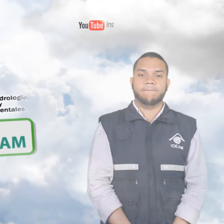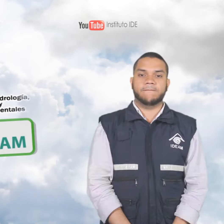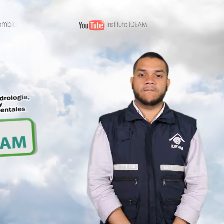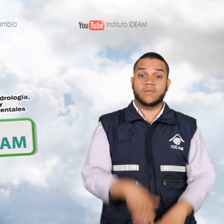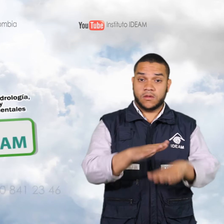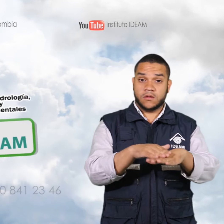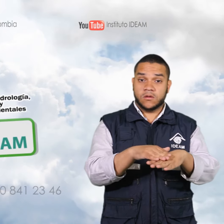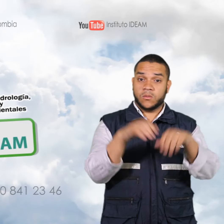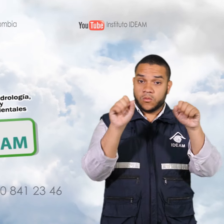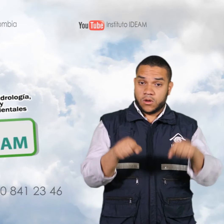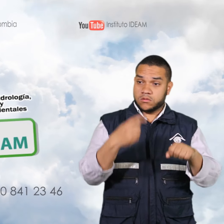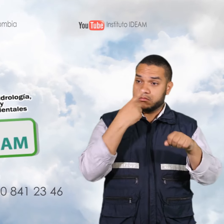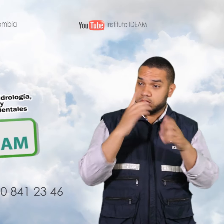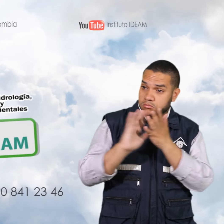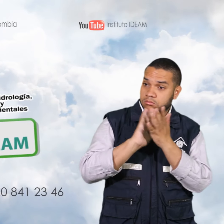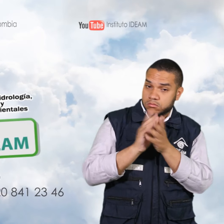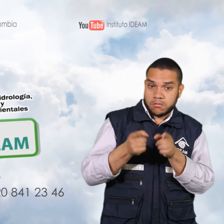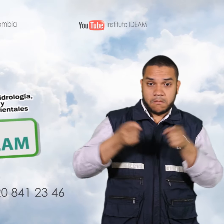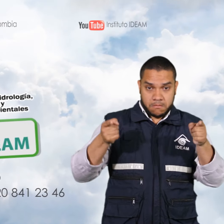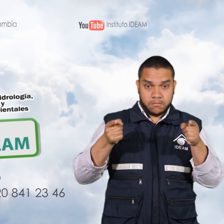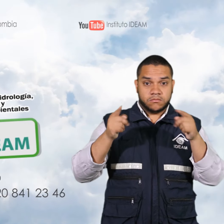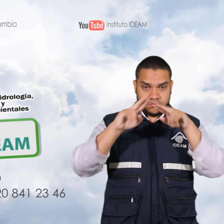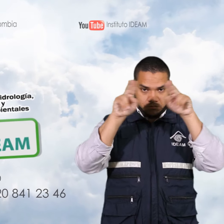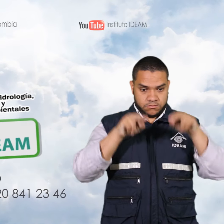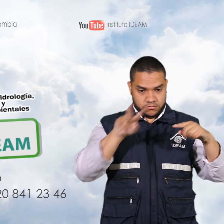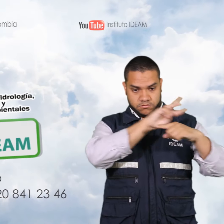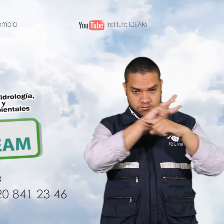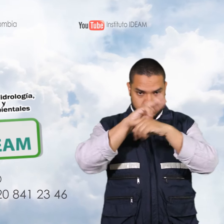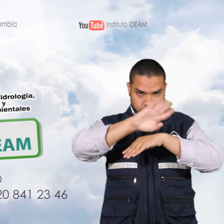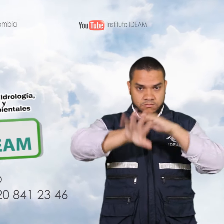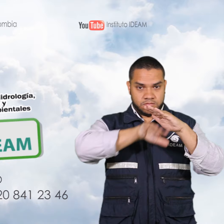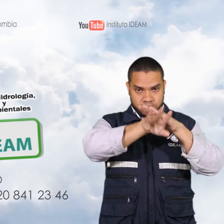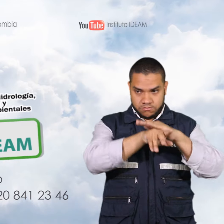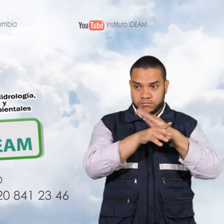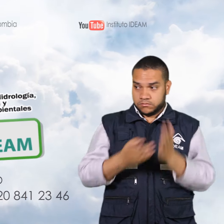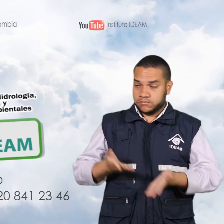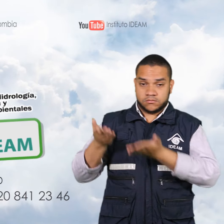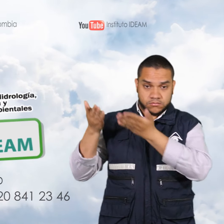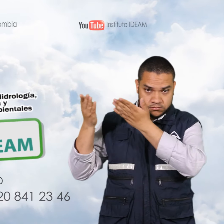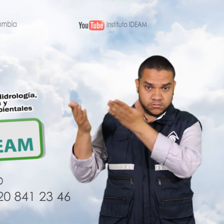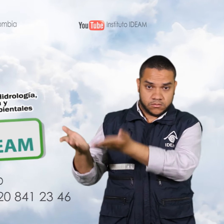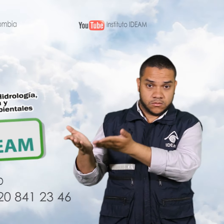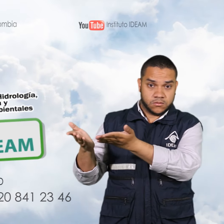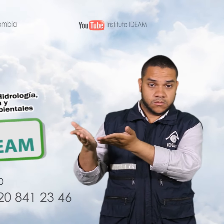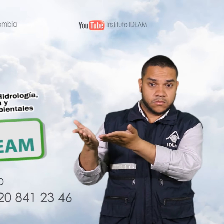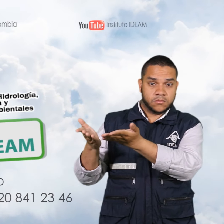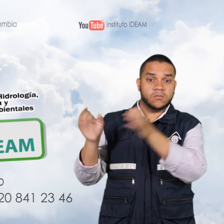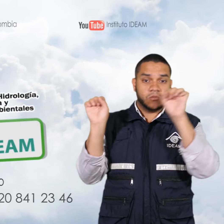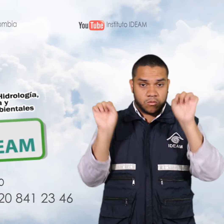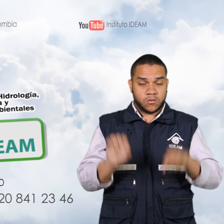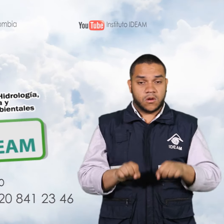recuerden que para obtener mayor información sobre las condiciones hidrometeológicas pueden consultar la página de internet www